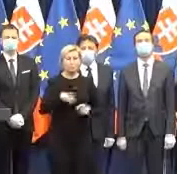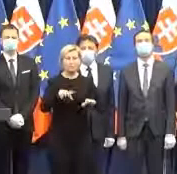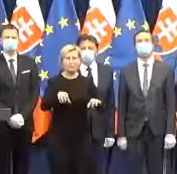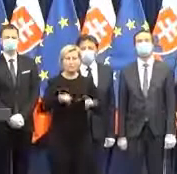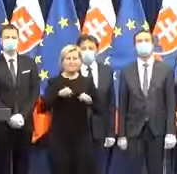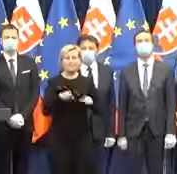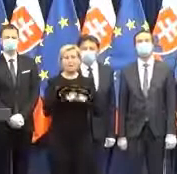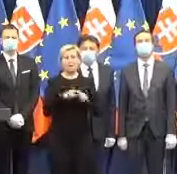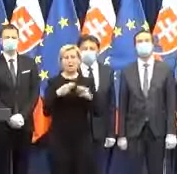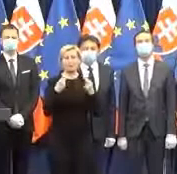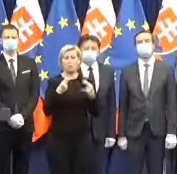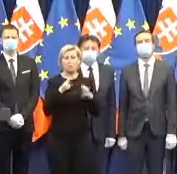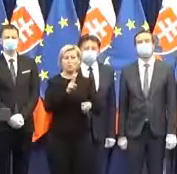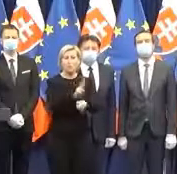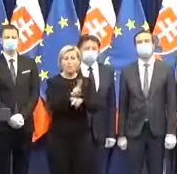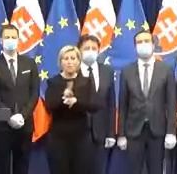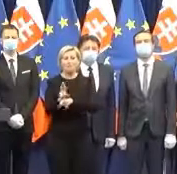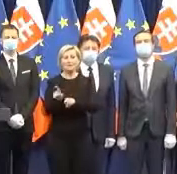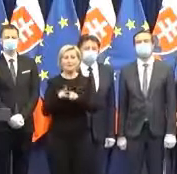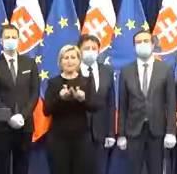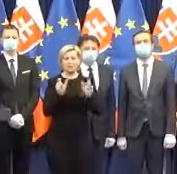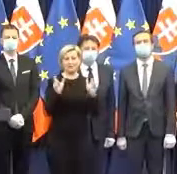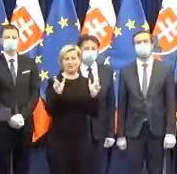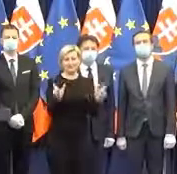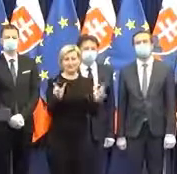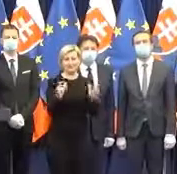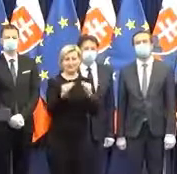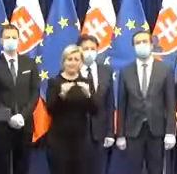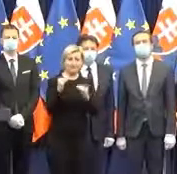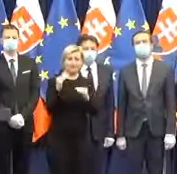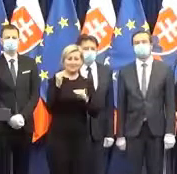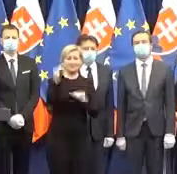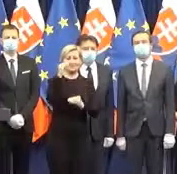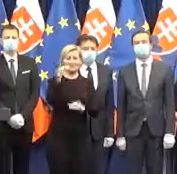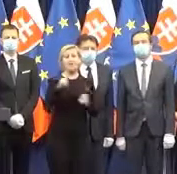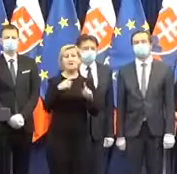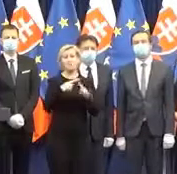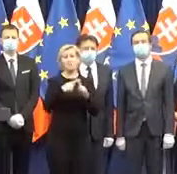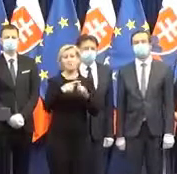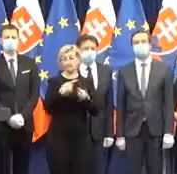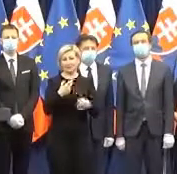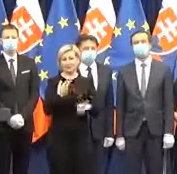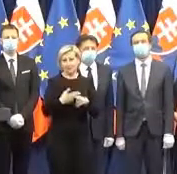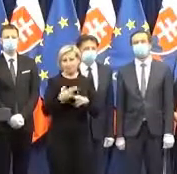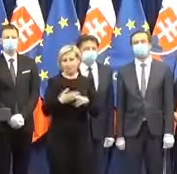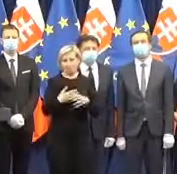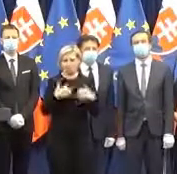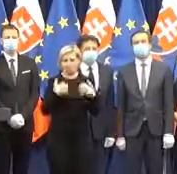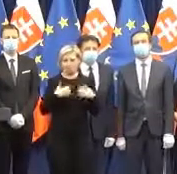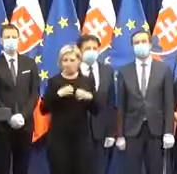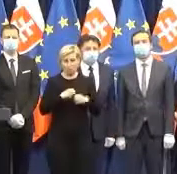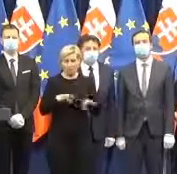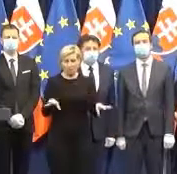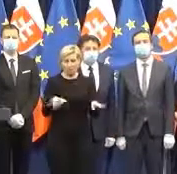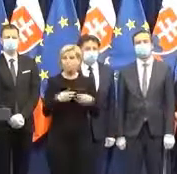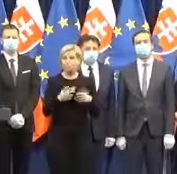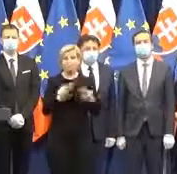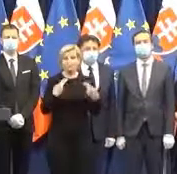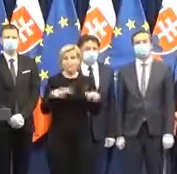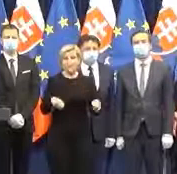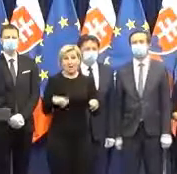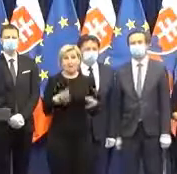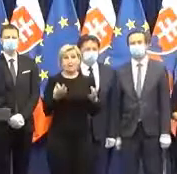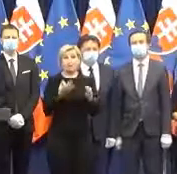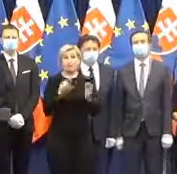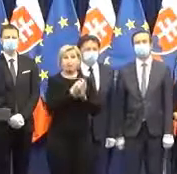zabránili takémuto dramatickému nárastu nových pozitívne testovaných aby sme sa neprehúpli do stavu, že tú